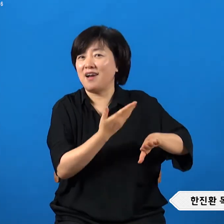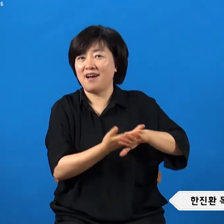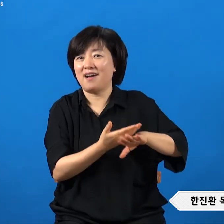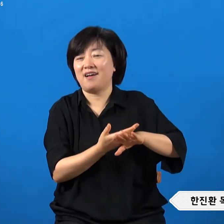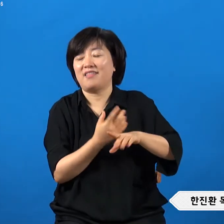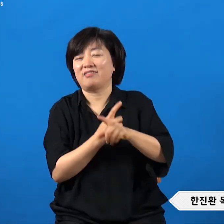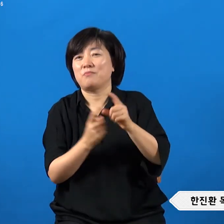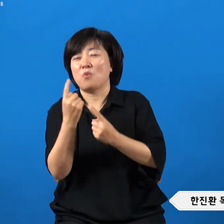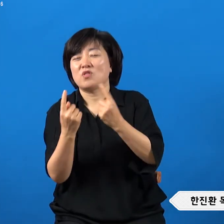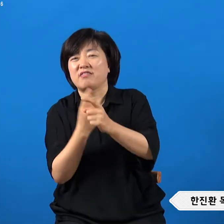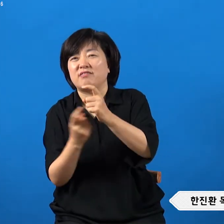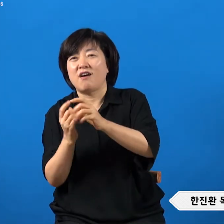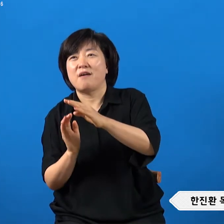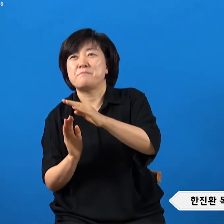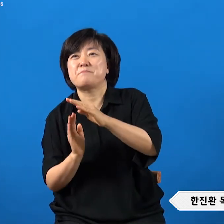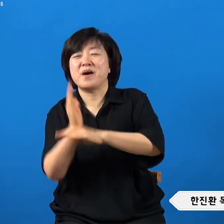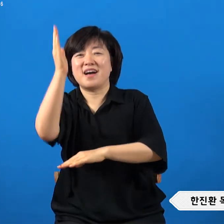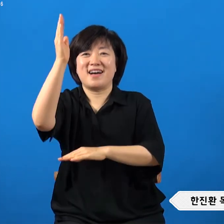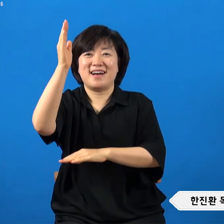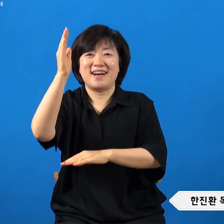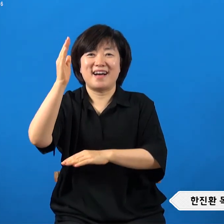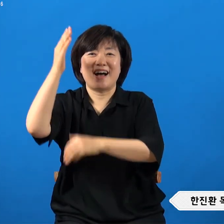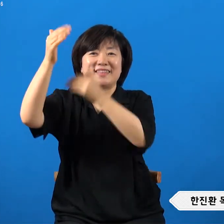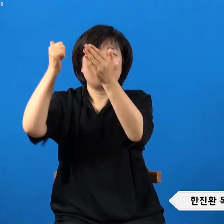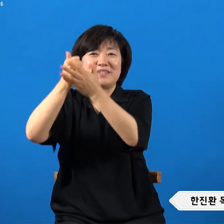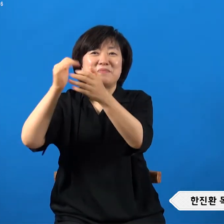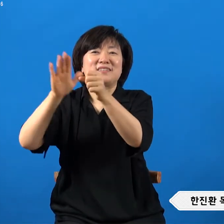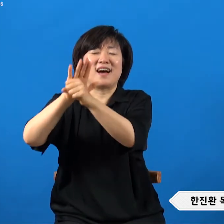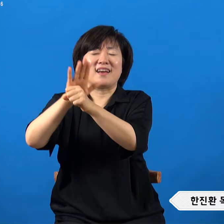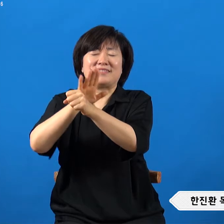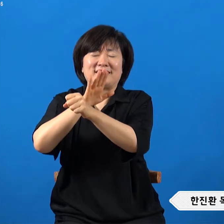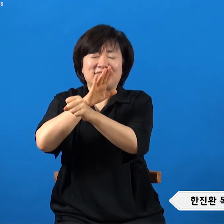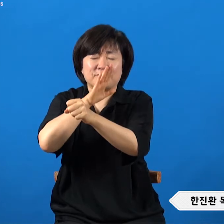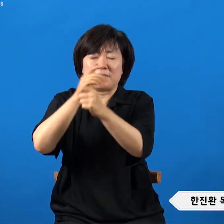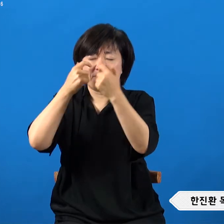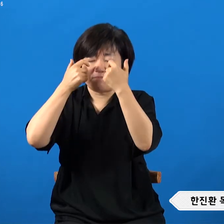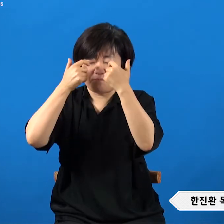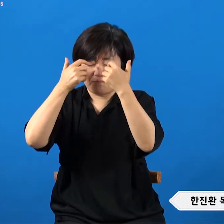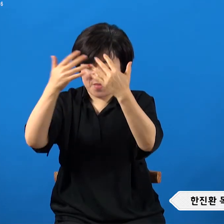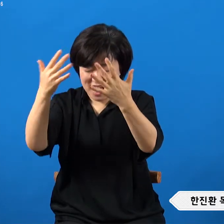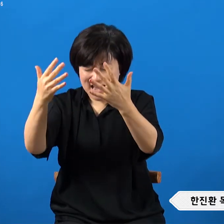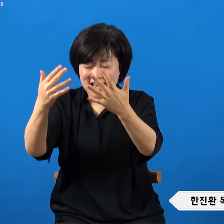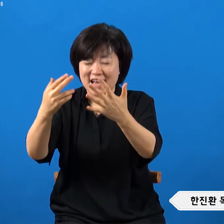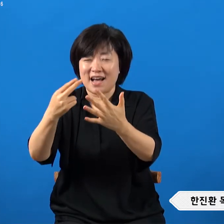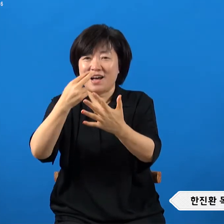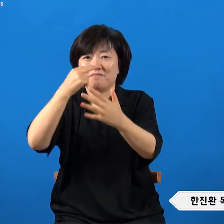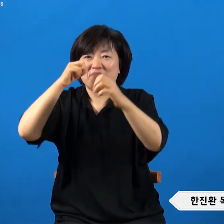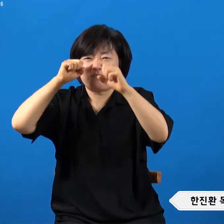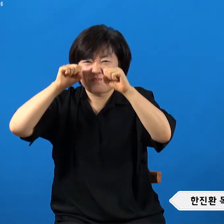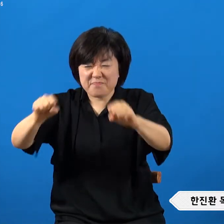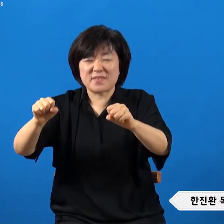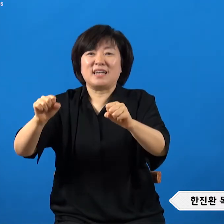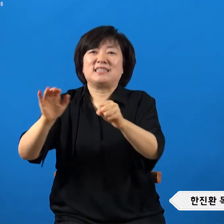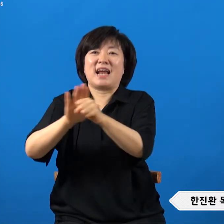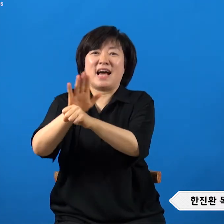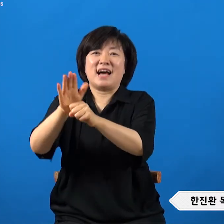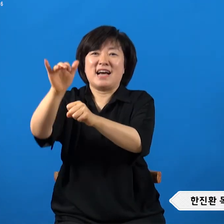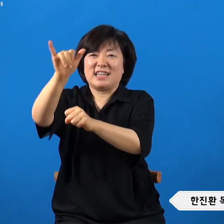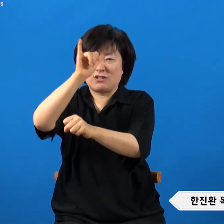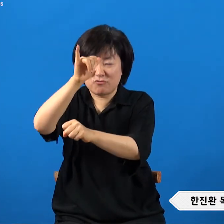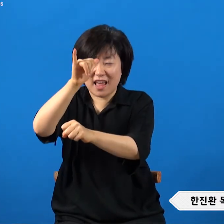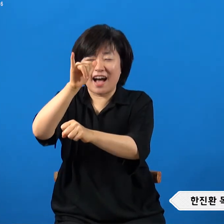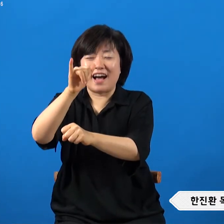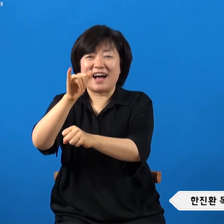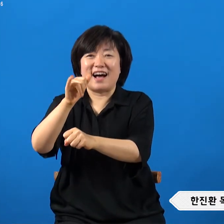다르게 하나님의 사랑을 체험할 때가 있습니다. 진짜 하나님께서 나를 그냥 덥석